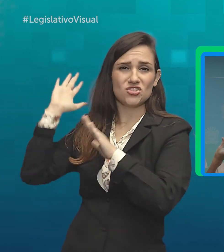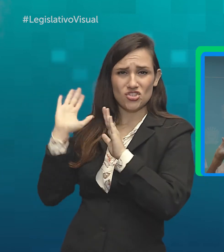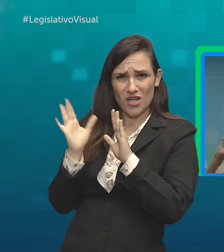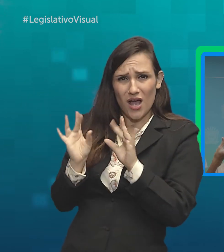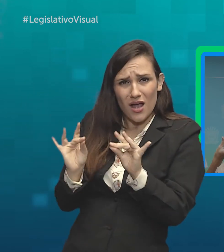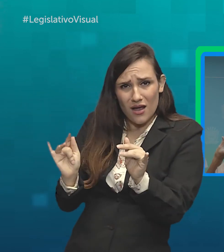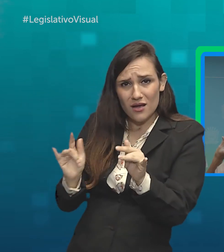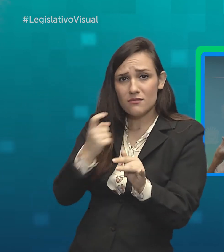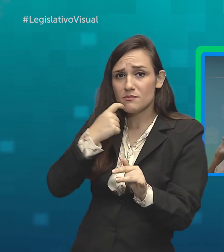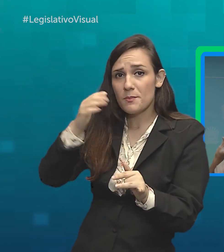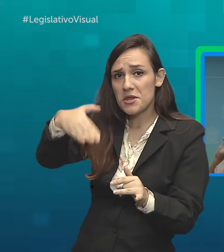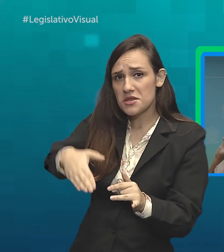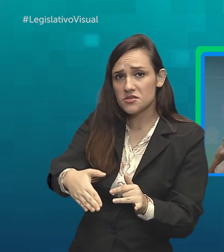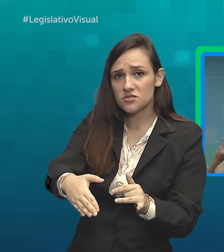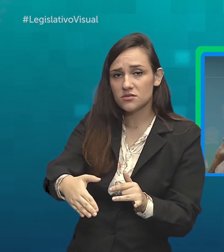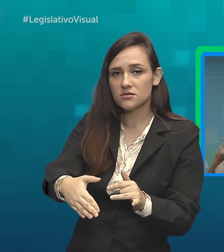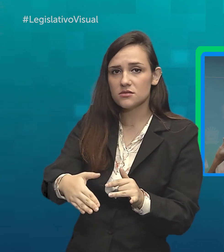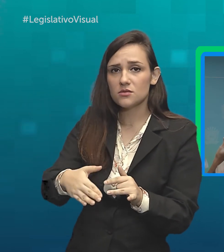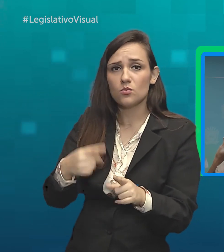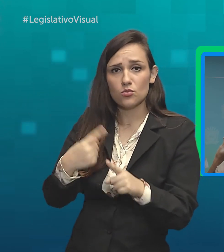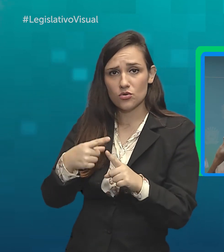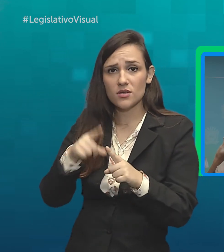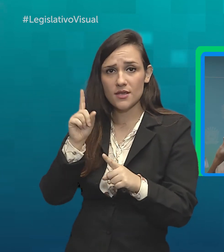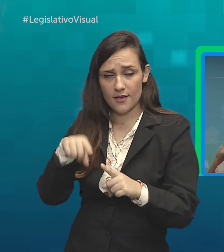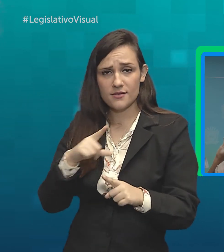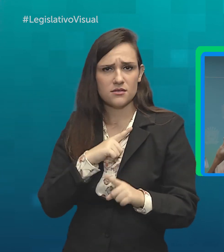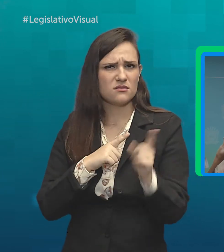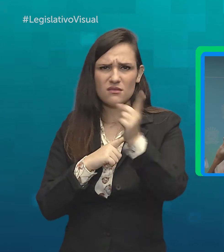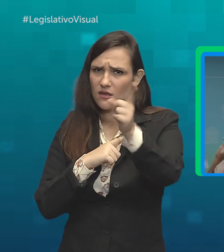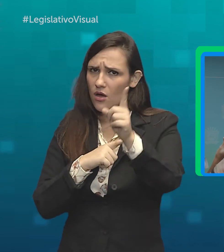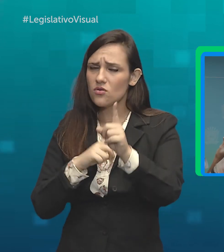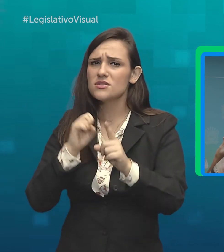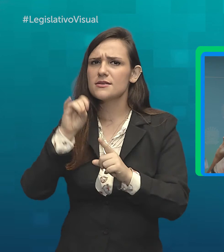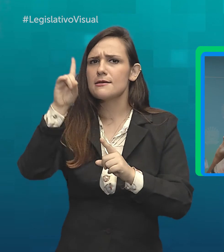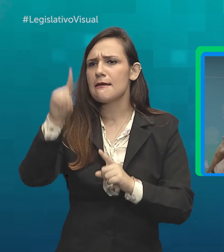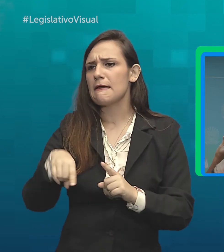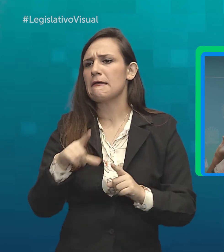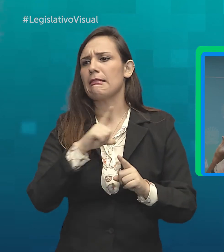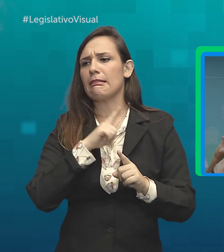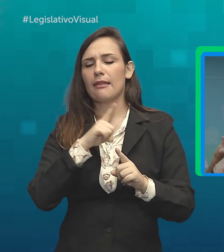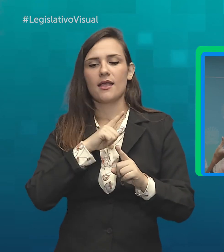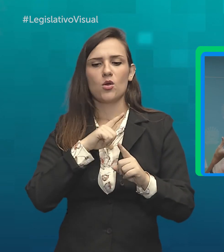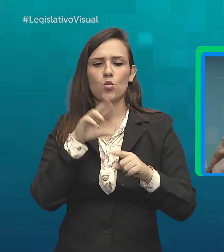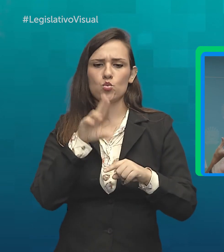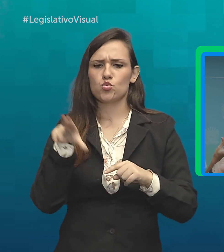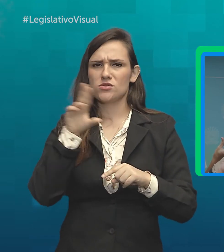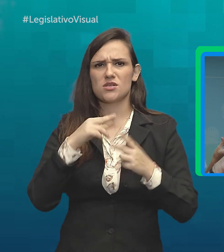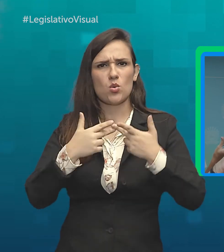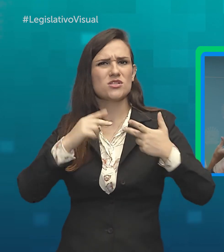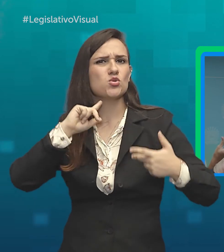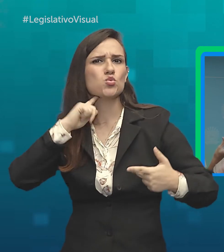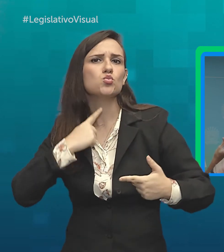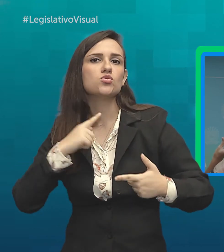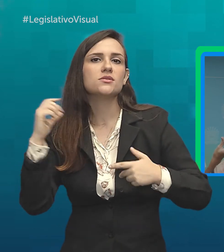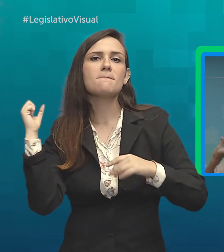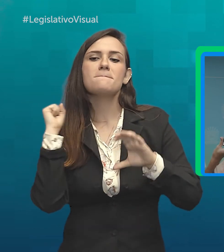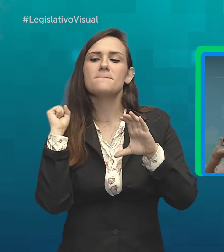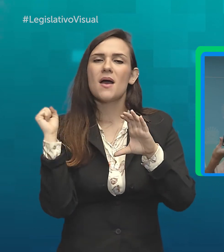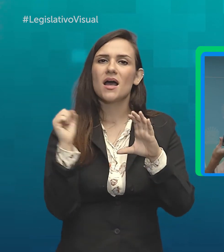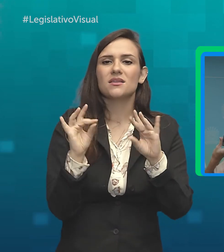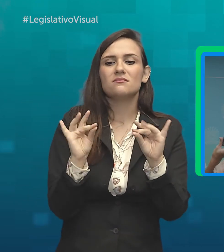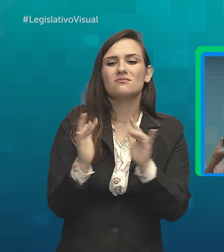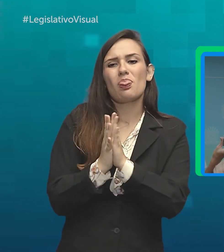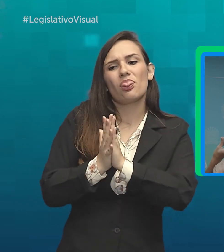fato desapareceu peixe de rios nenhum que se existisse que é uma espécie lá. Desaparece quando tem grande mortandade, que tem